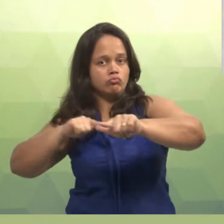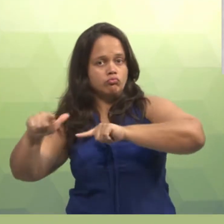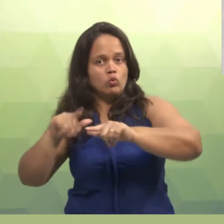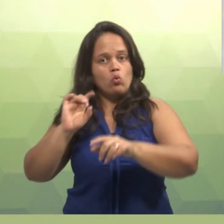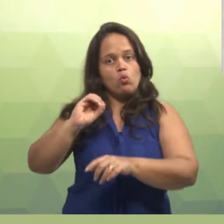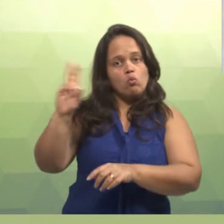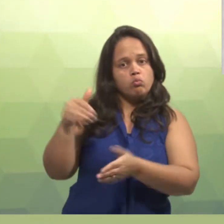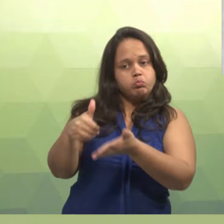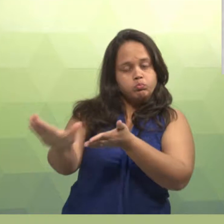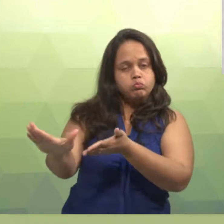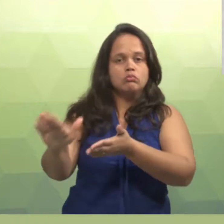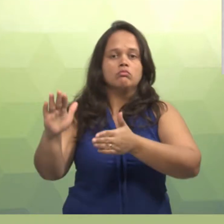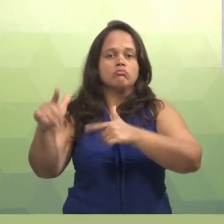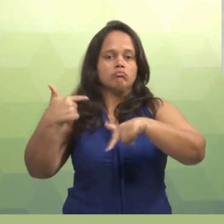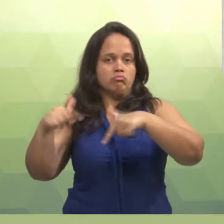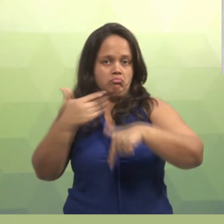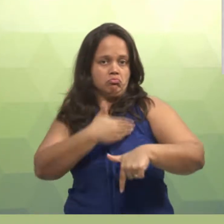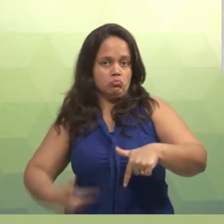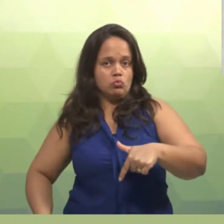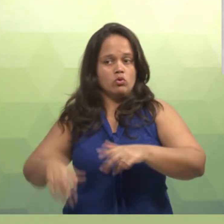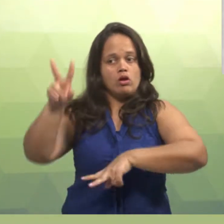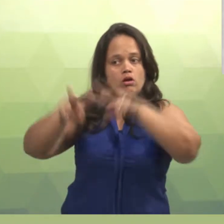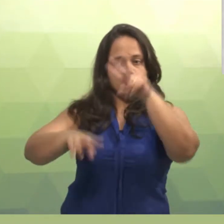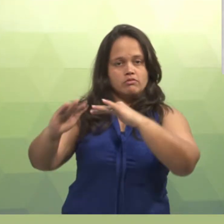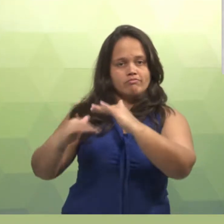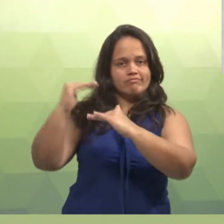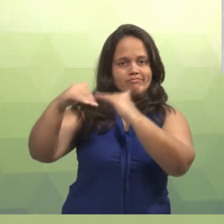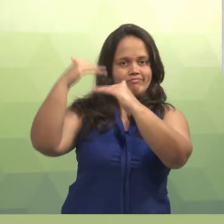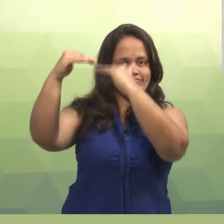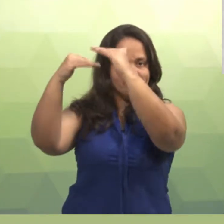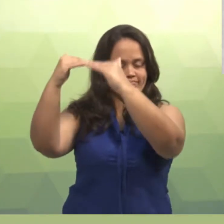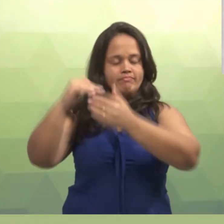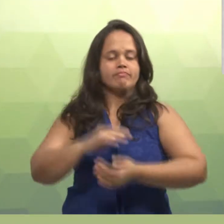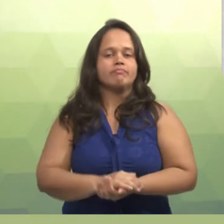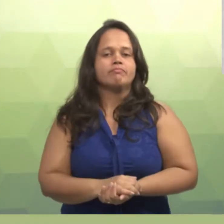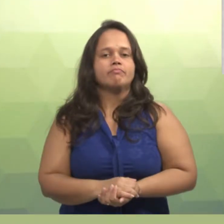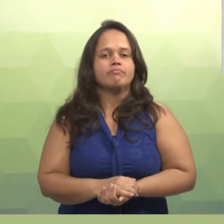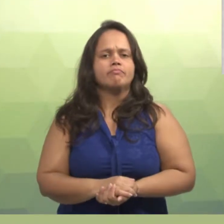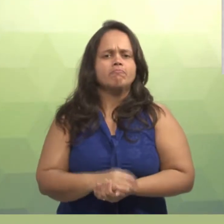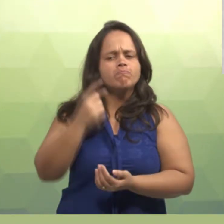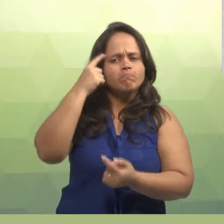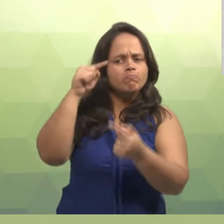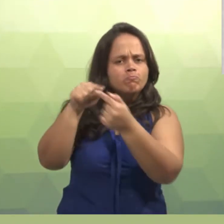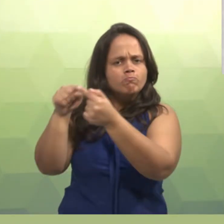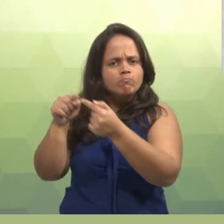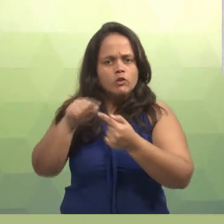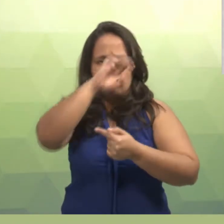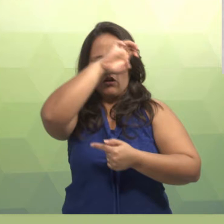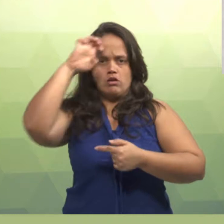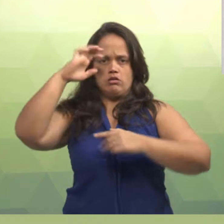Relacionar a ética profissional com o desempenho e bom andamento da instituição escolar.